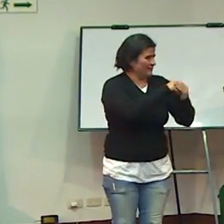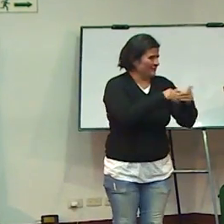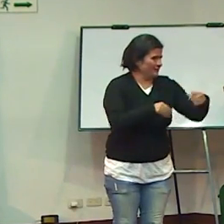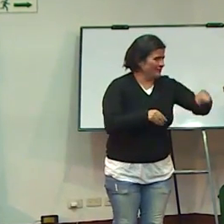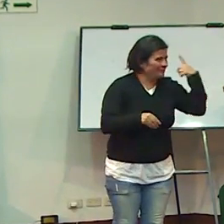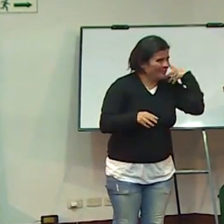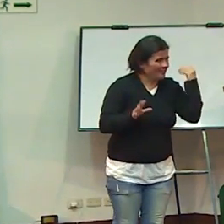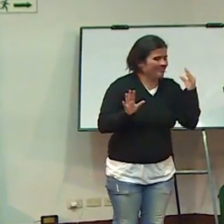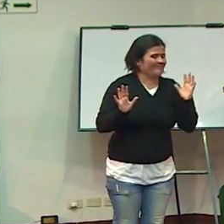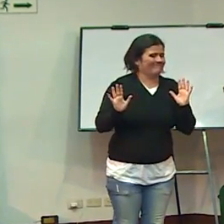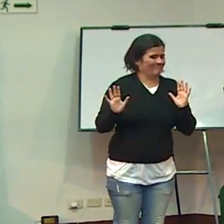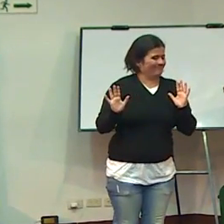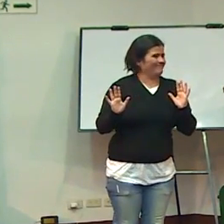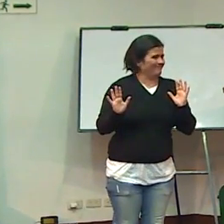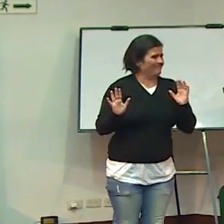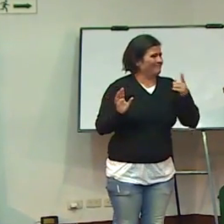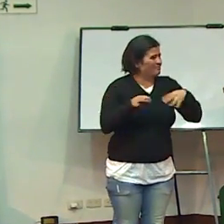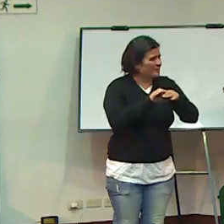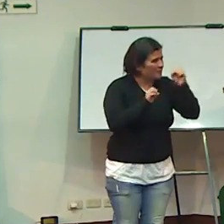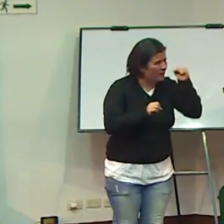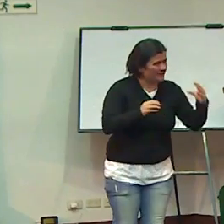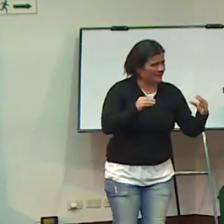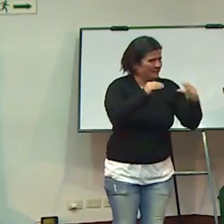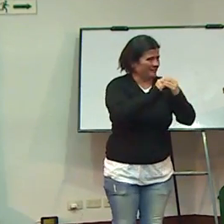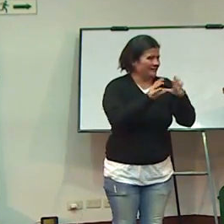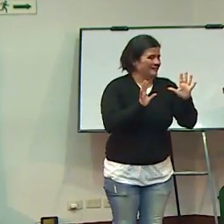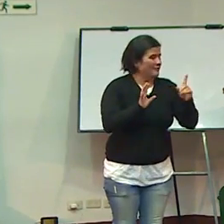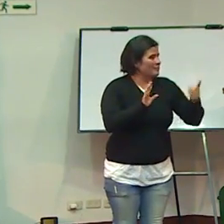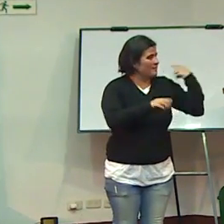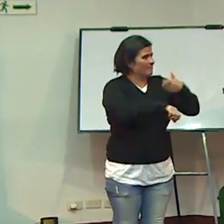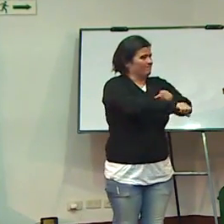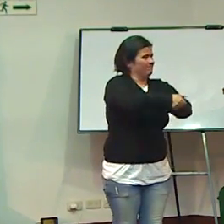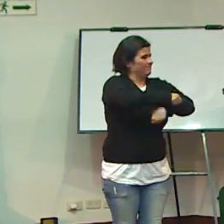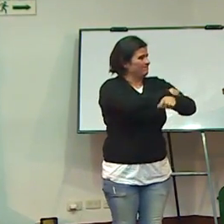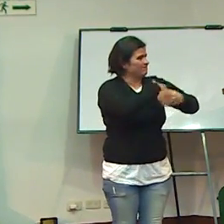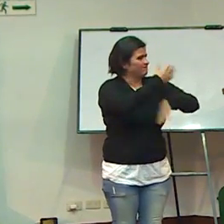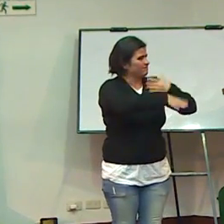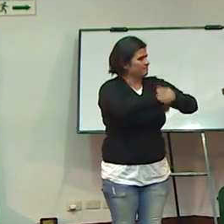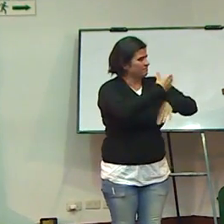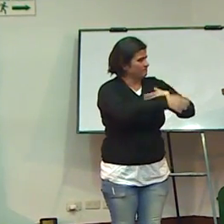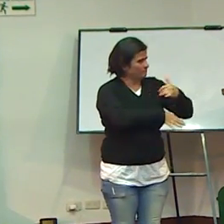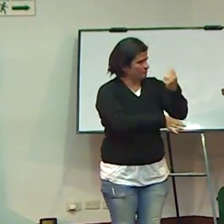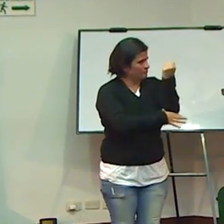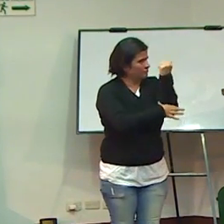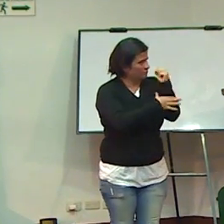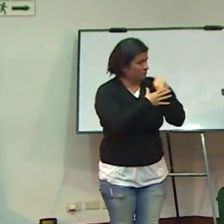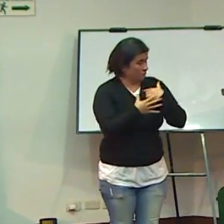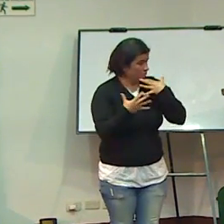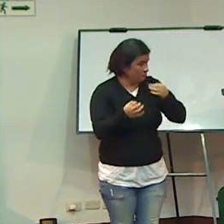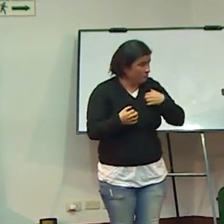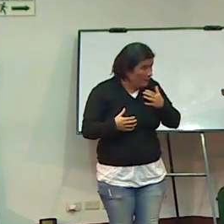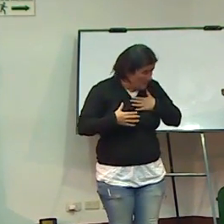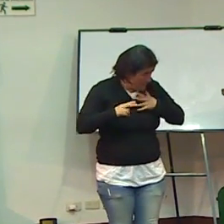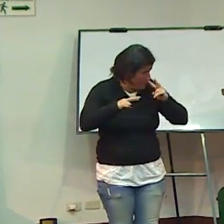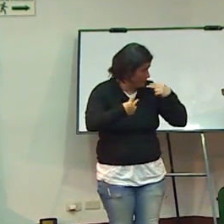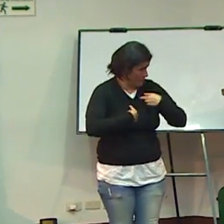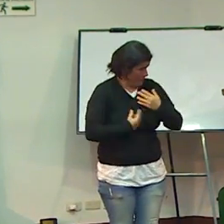que es como la adaptación y la responsabilidad que nosotros tenemos que tener en cuanto a esas luchas que se